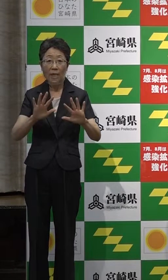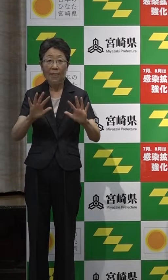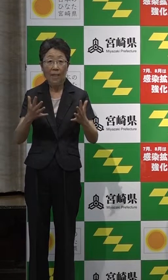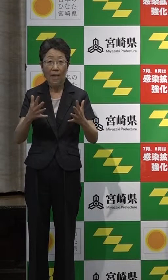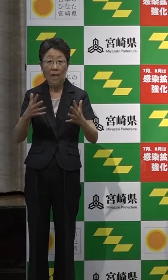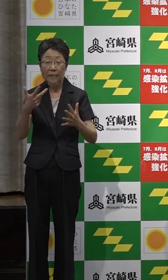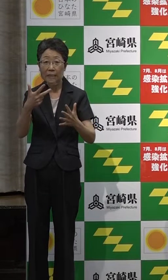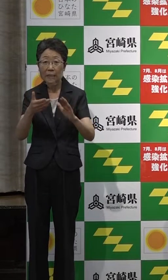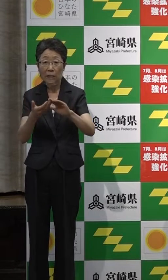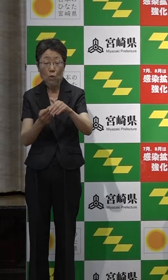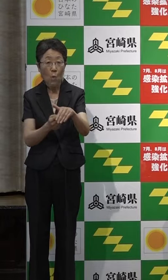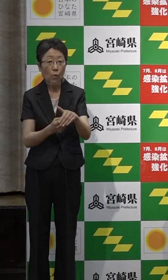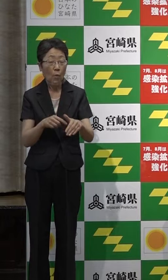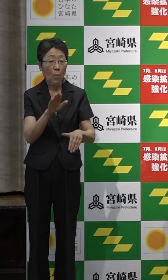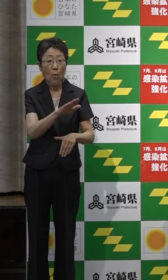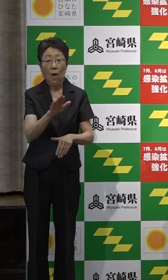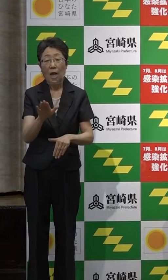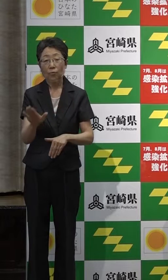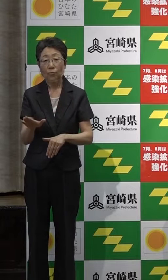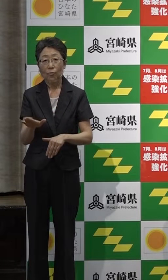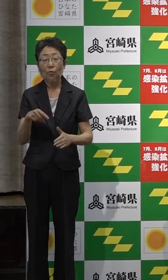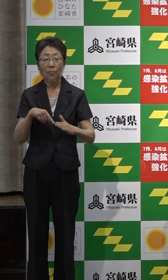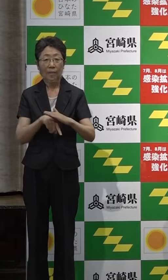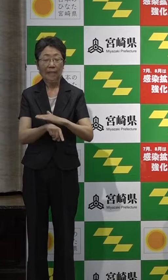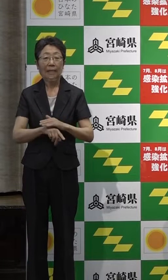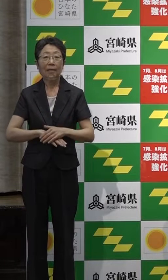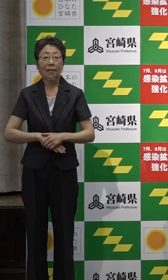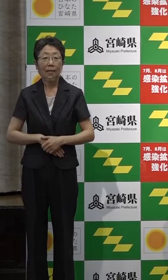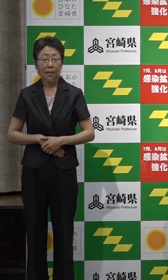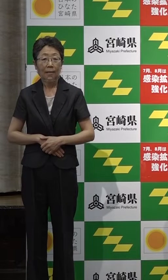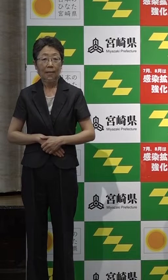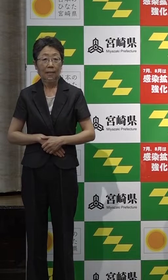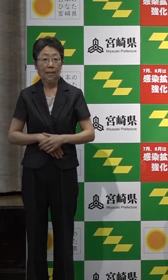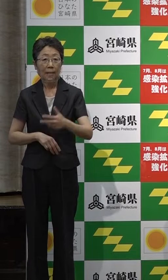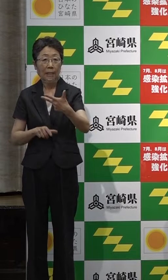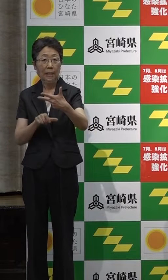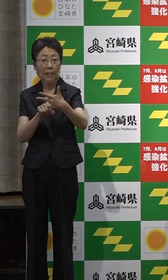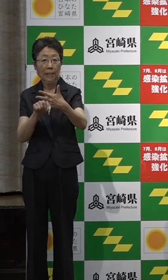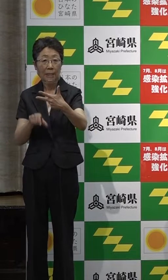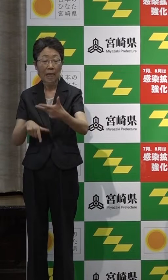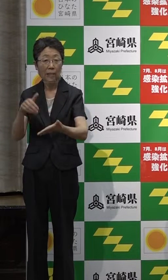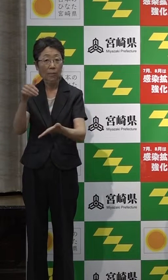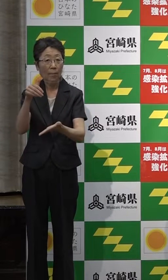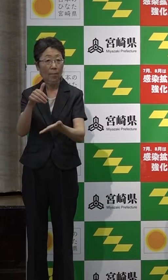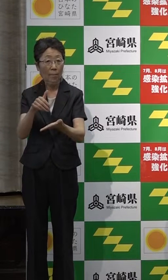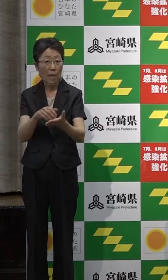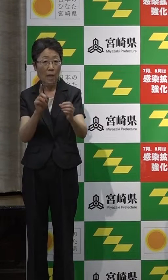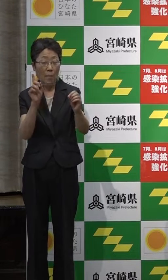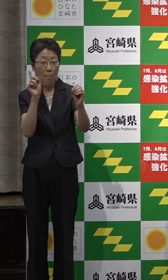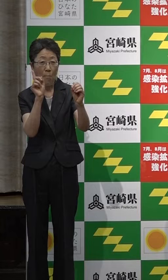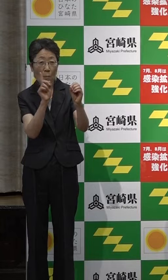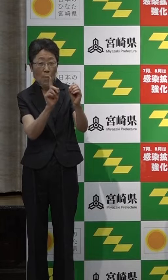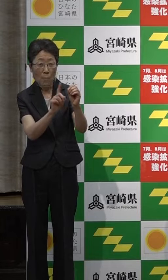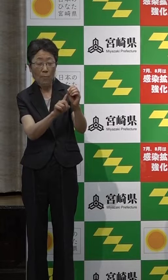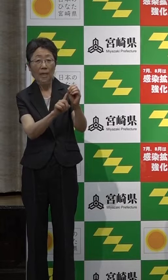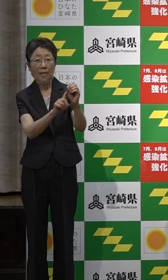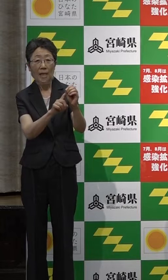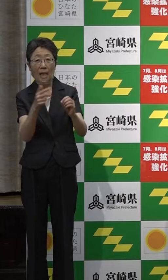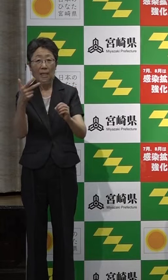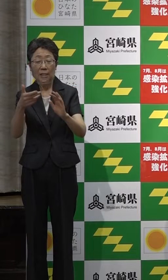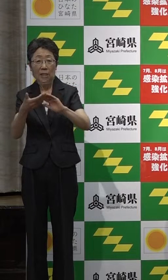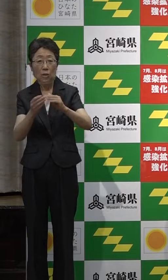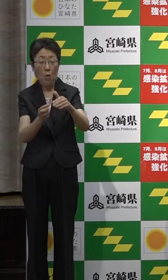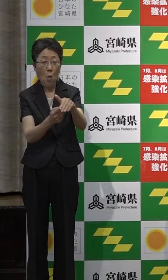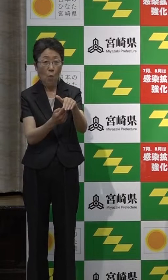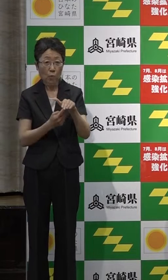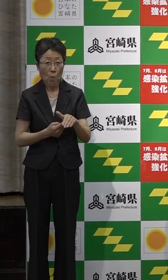況であります。改めてでありますが、この7月末という目標に向けてですね、市町村、医療機